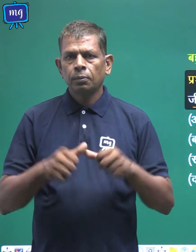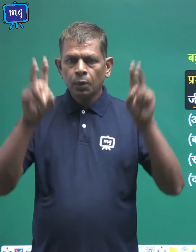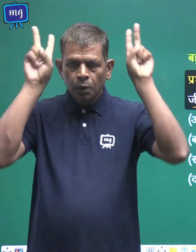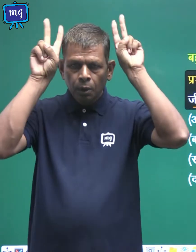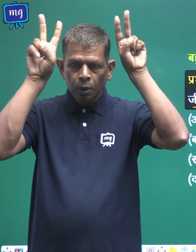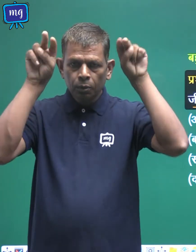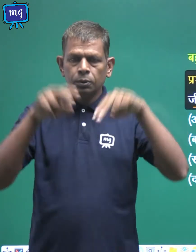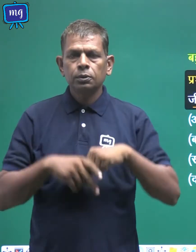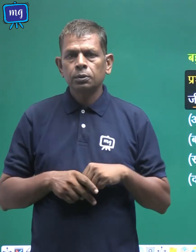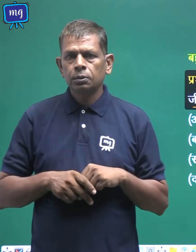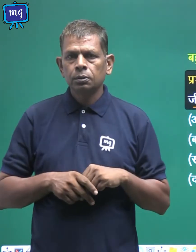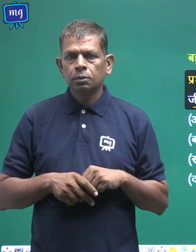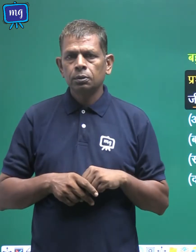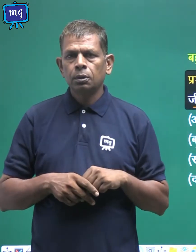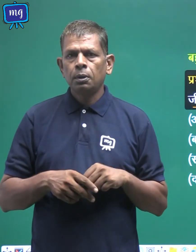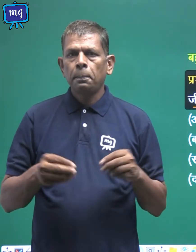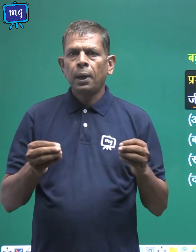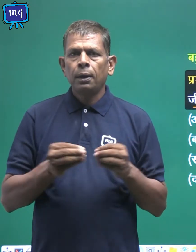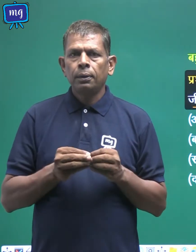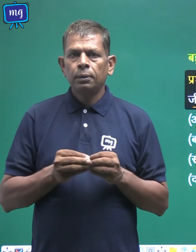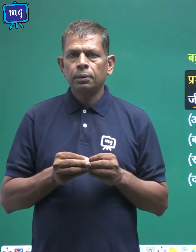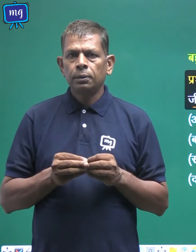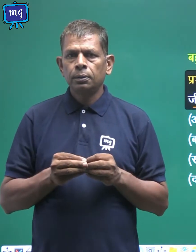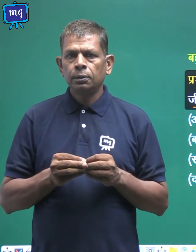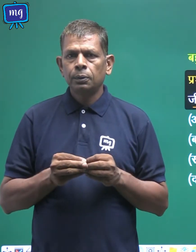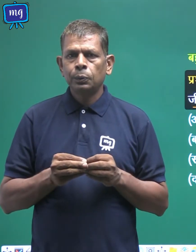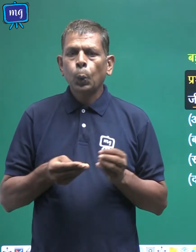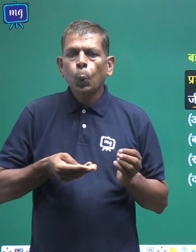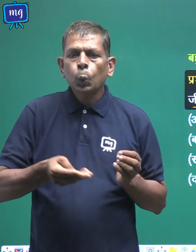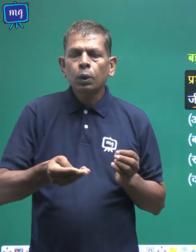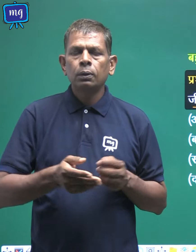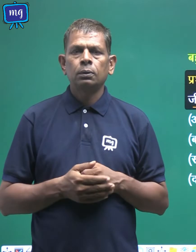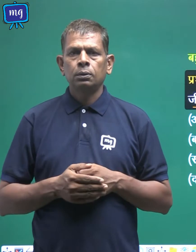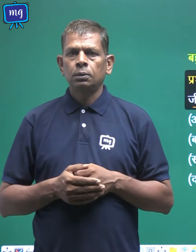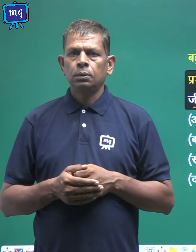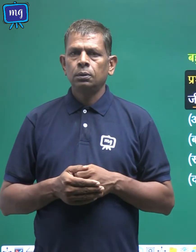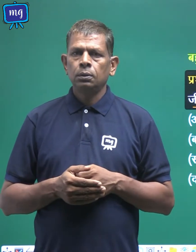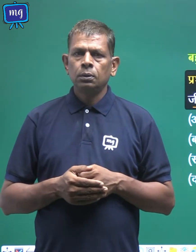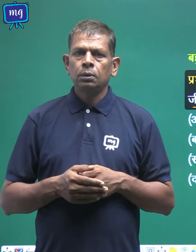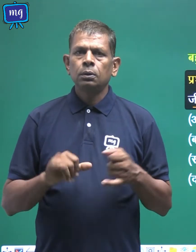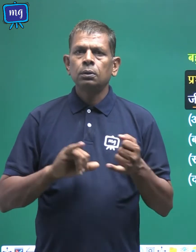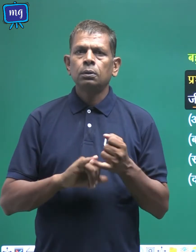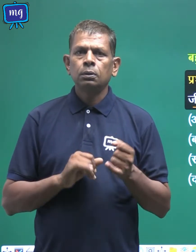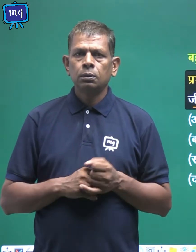खरगोश, ब कुत्ता, स